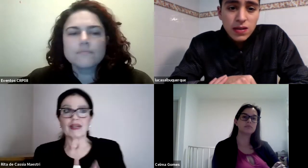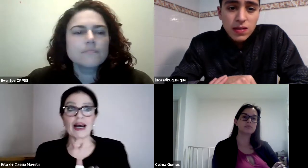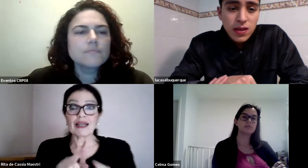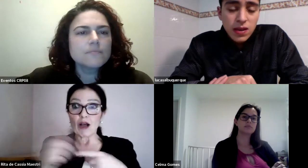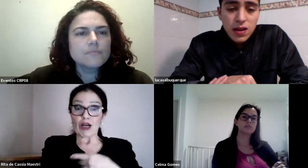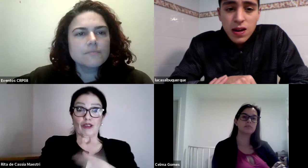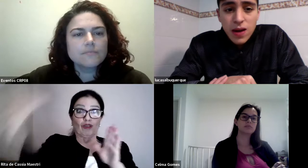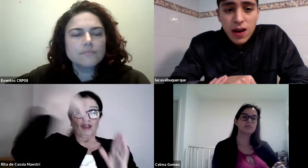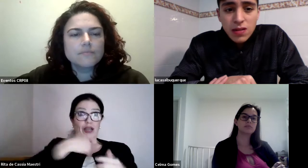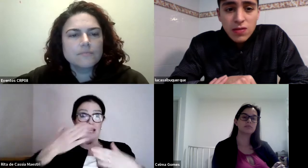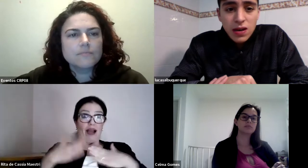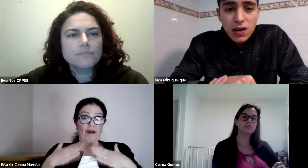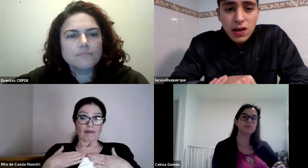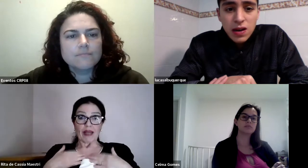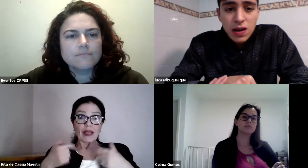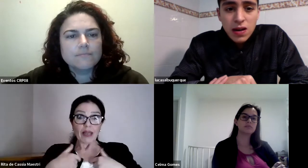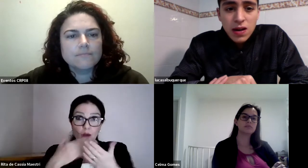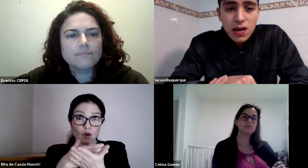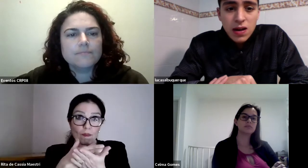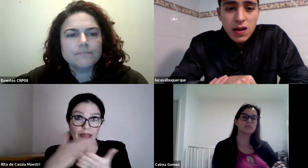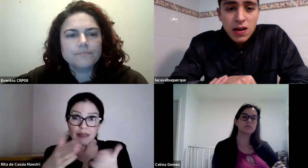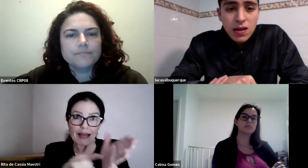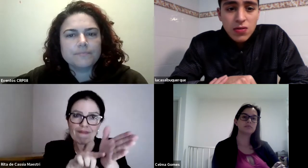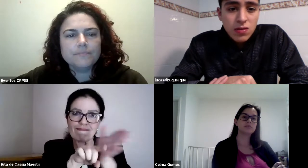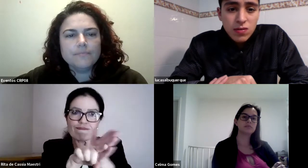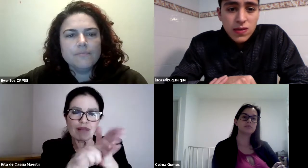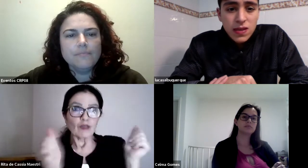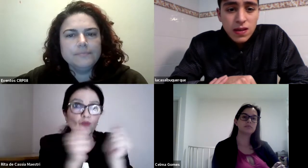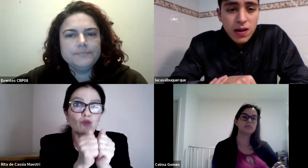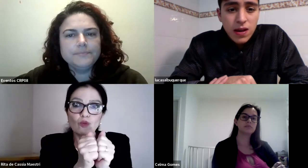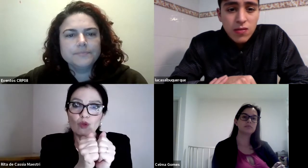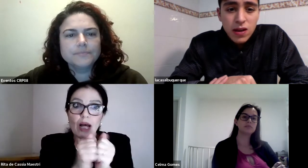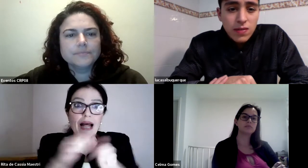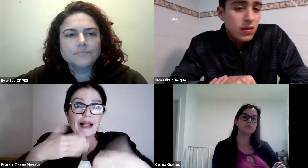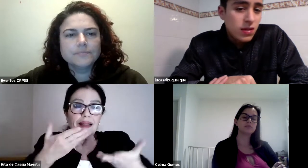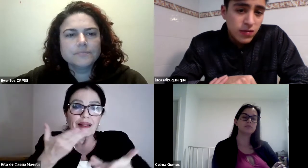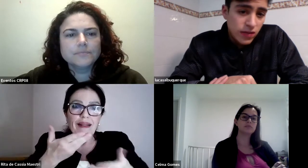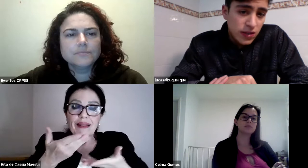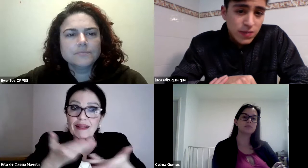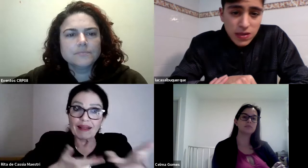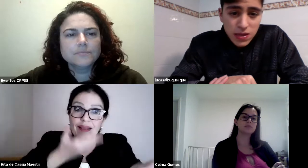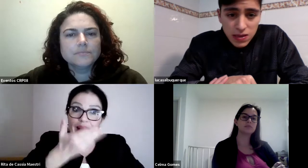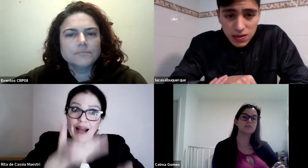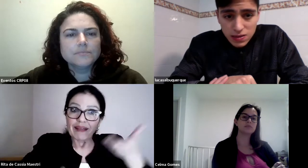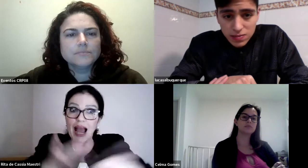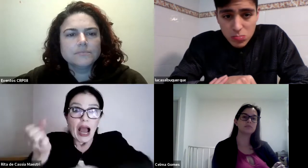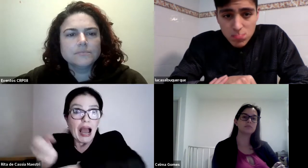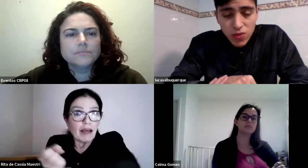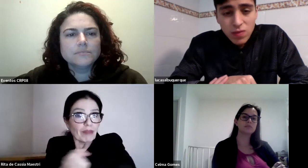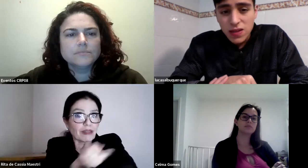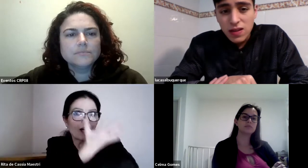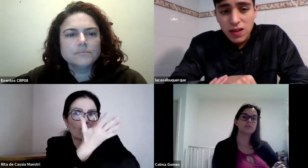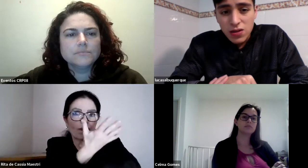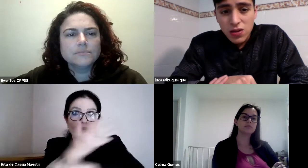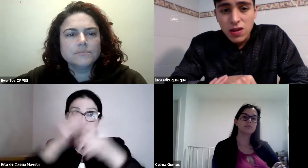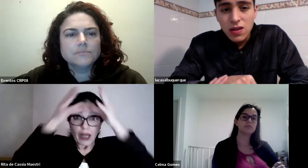parecia também que ele era amarrado E eu, quando comecei a trabalhar com ele e desenvolver essas pesquisas,